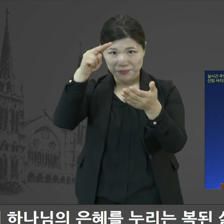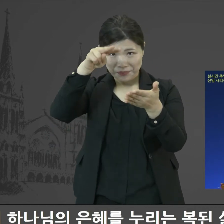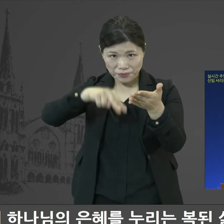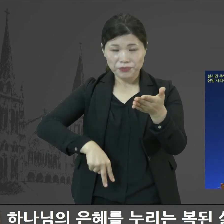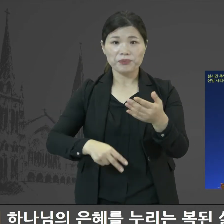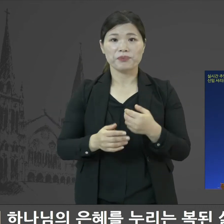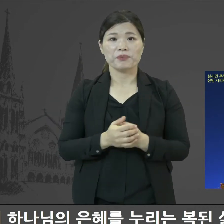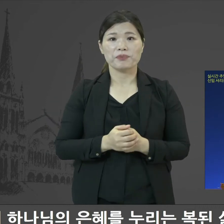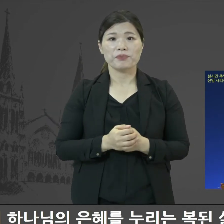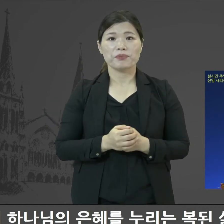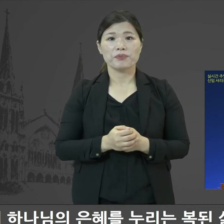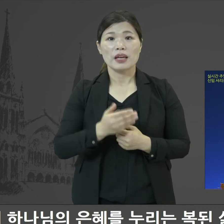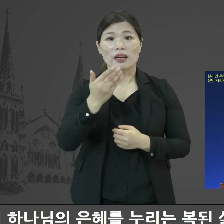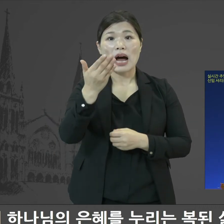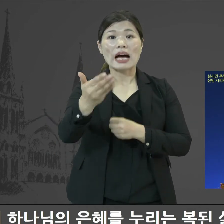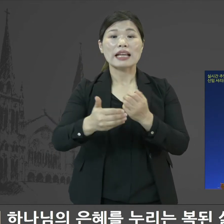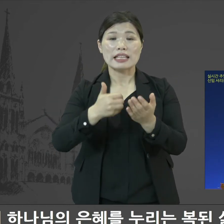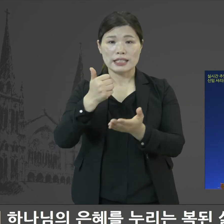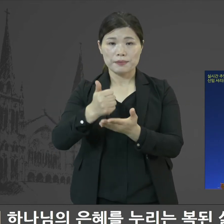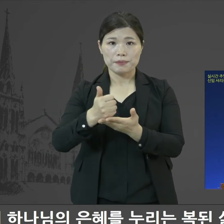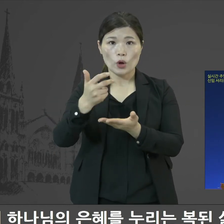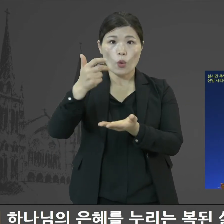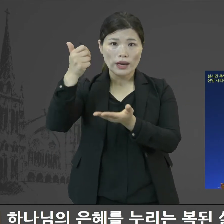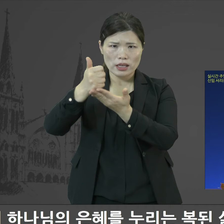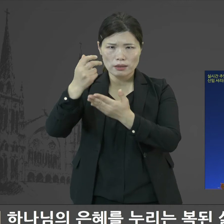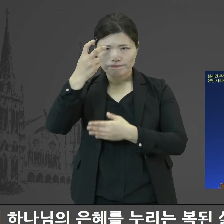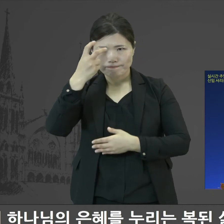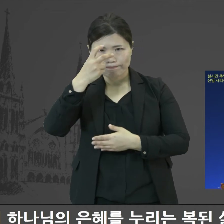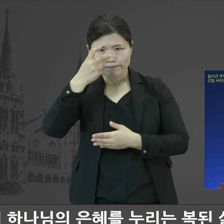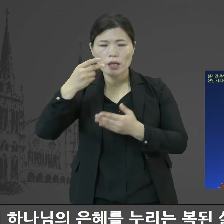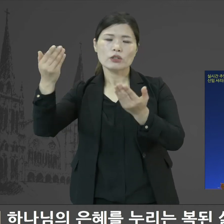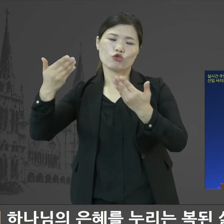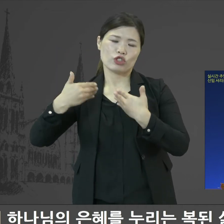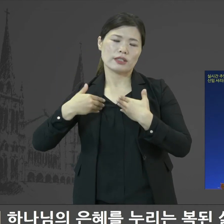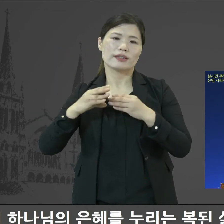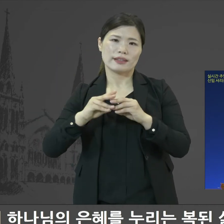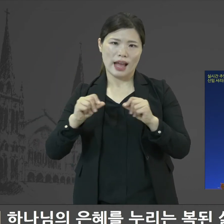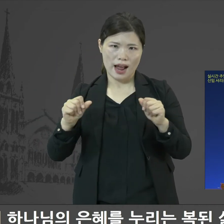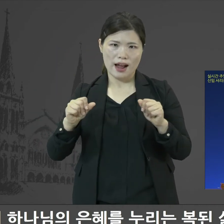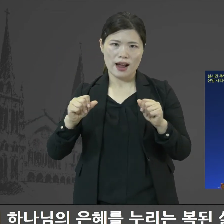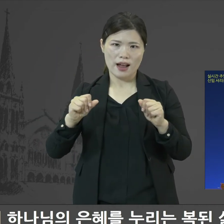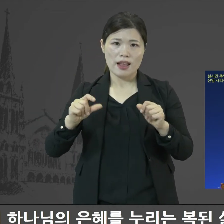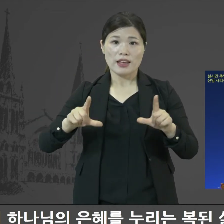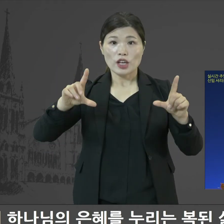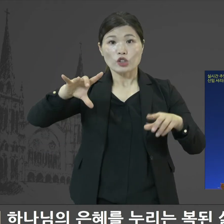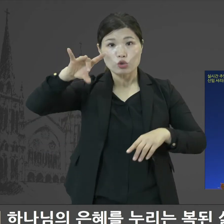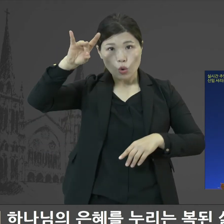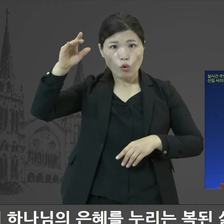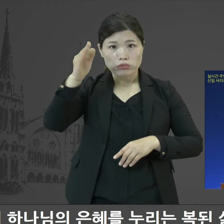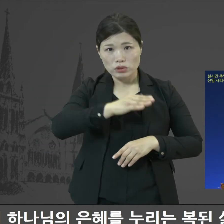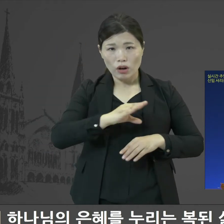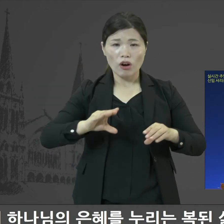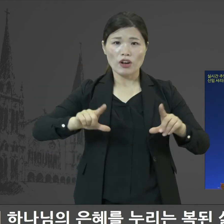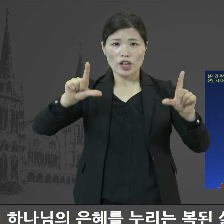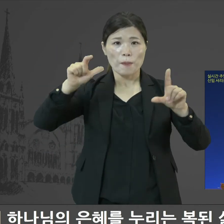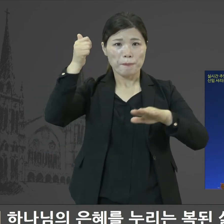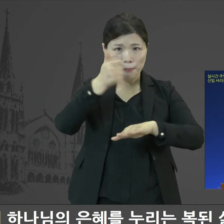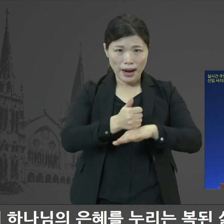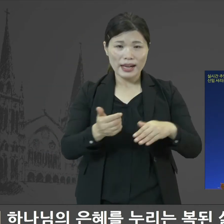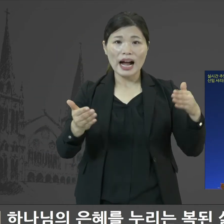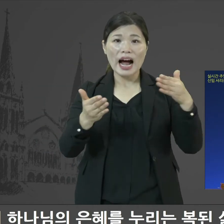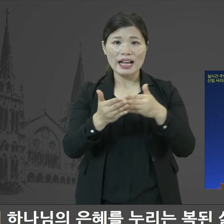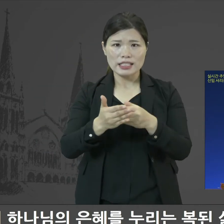시작. 내 하나님 여호와께서 돌보아 주시는 땅이라, 연초부터 연말까지 내 하나님 여호와의